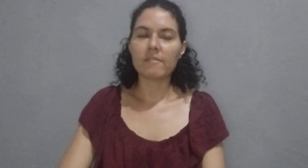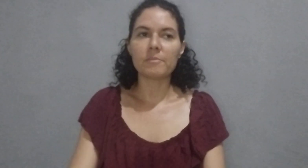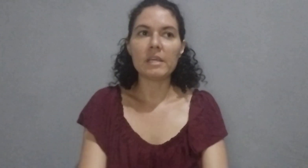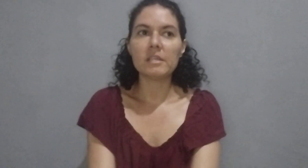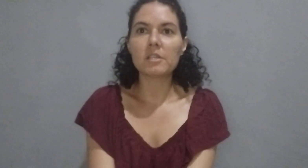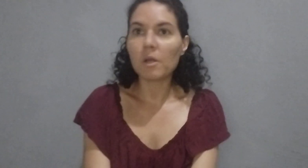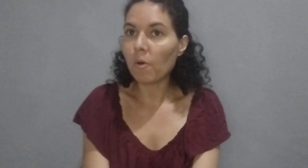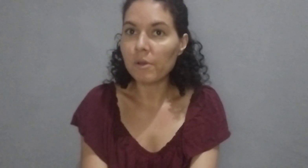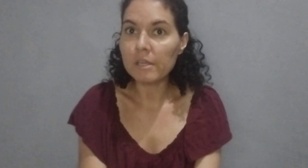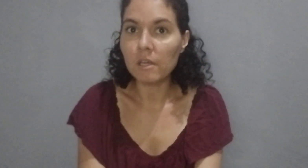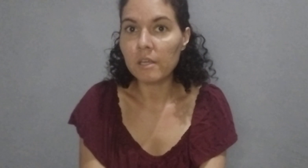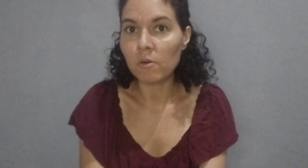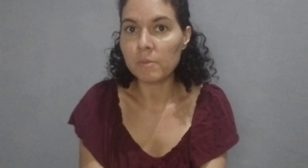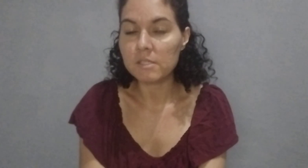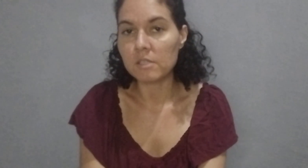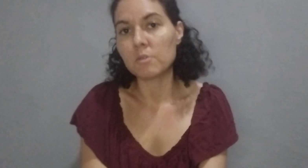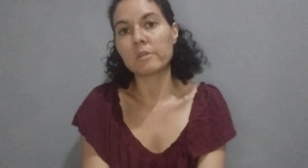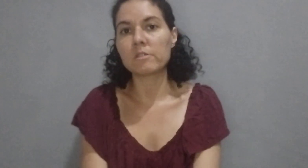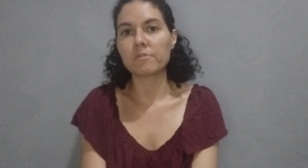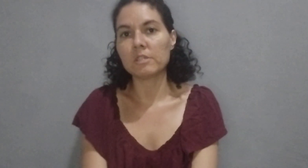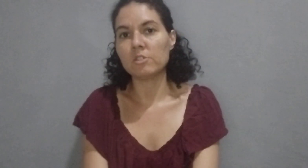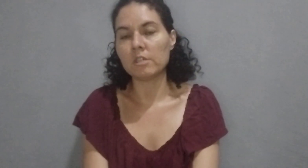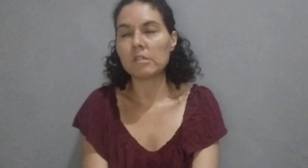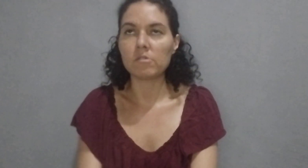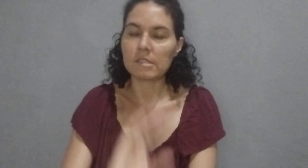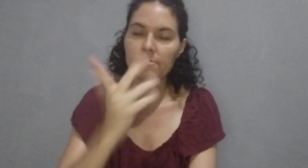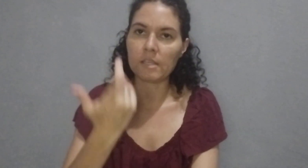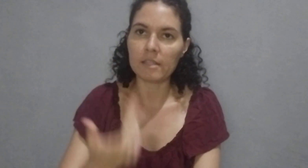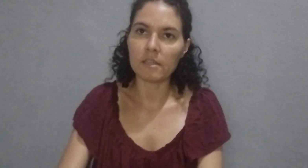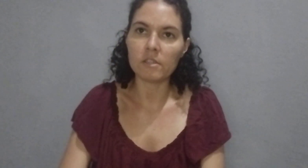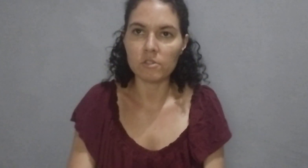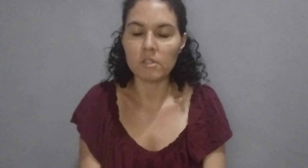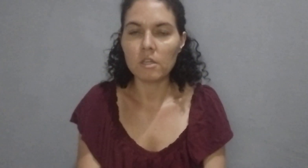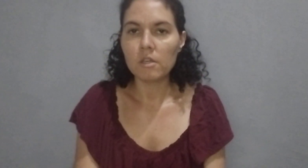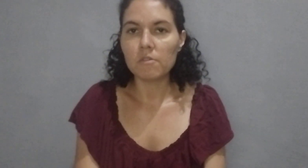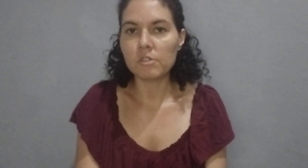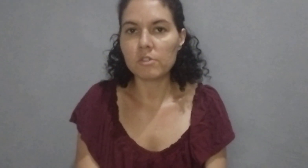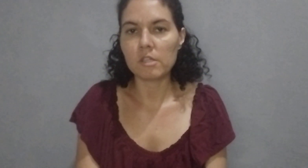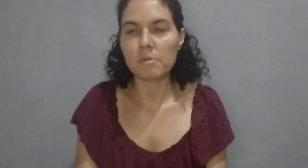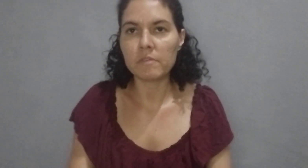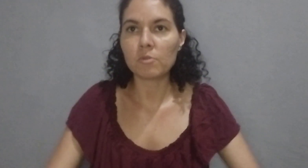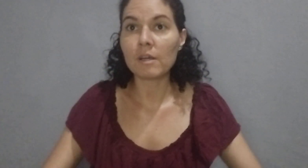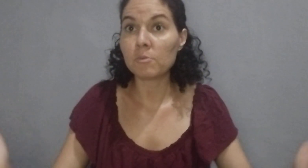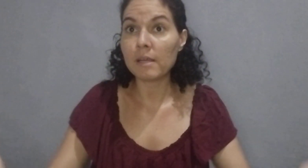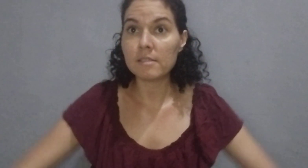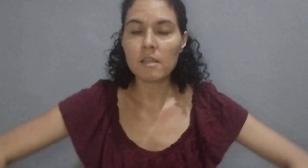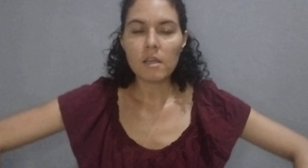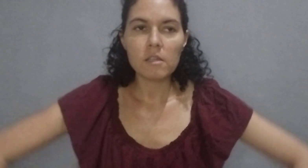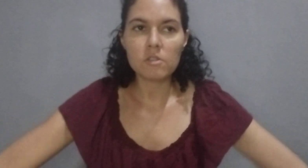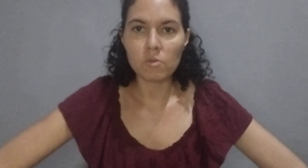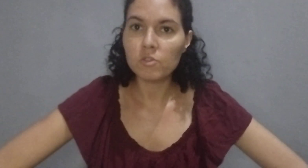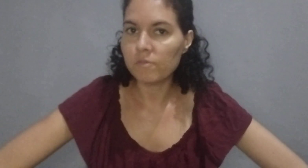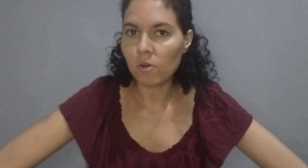bem corrido aí algumas questões no fim de ano, nessa virada, né, de 23 para 24, mas estou de